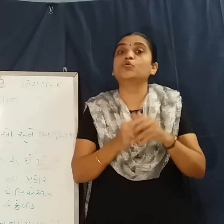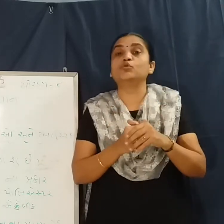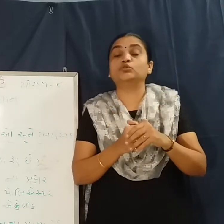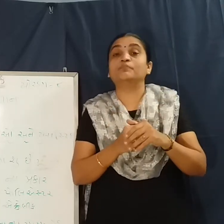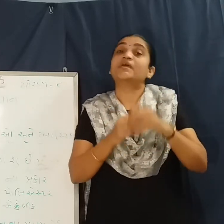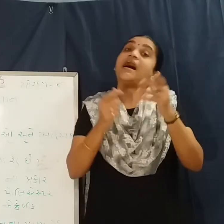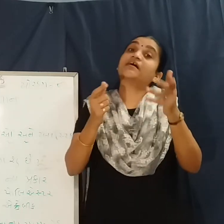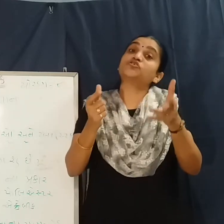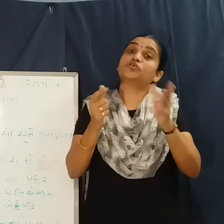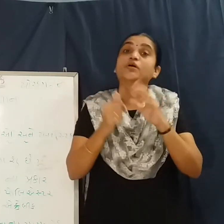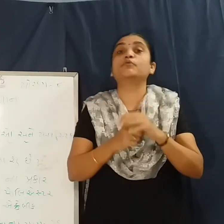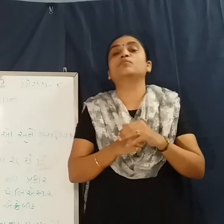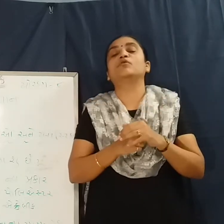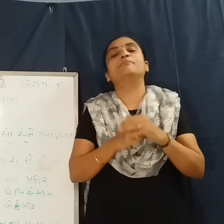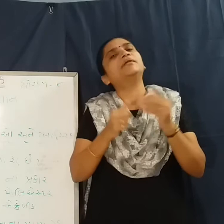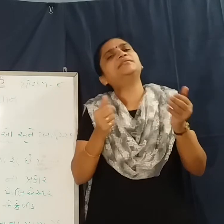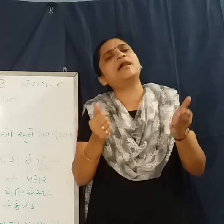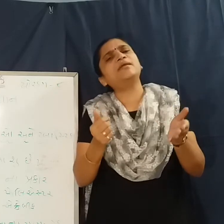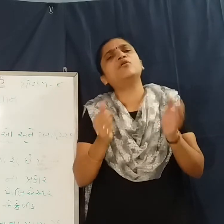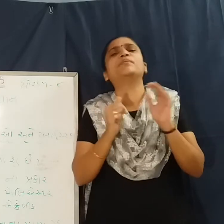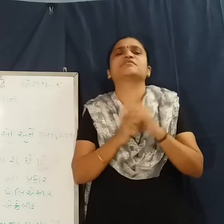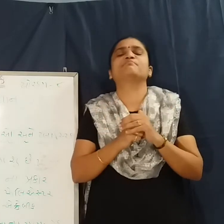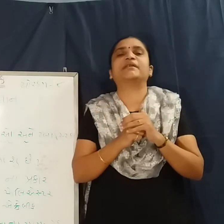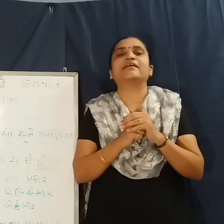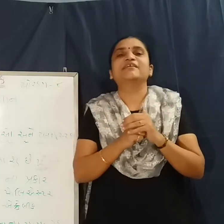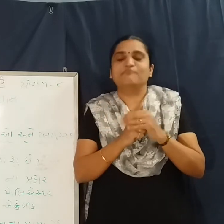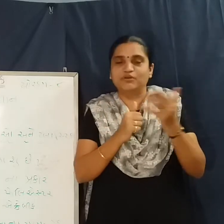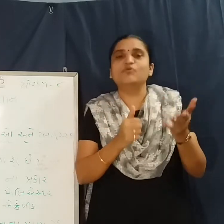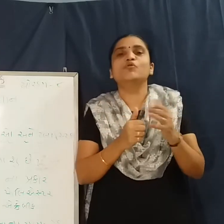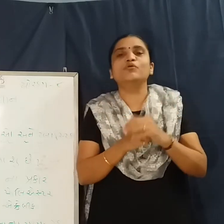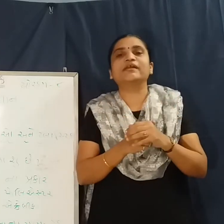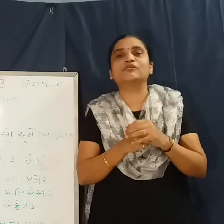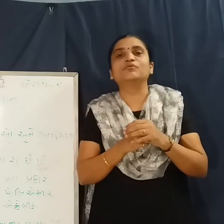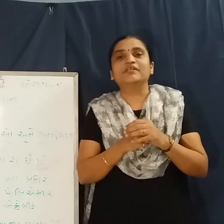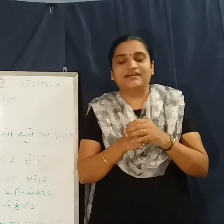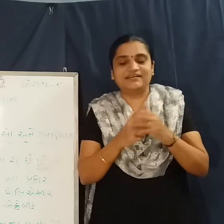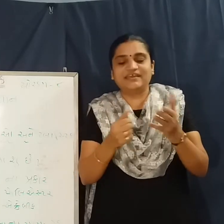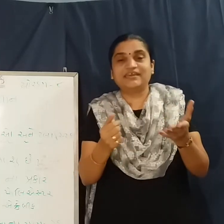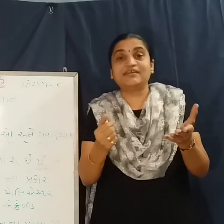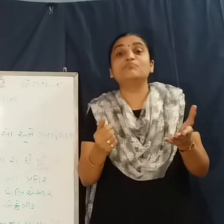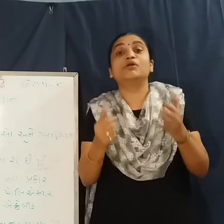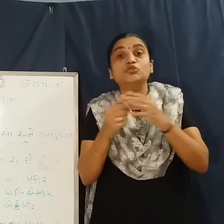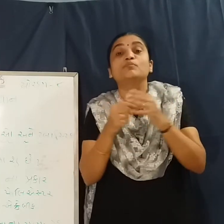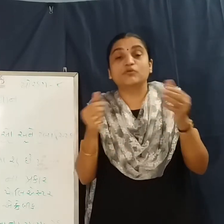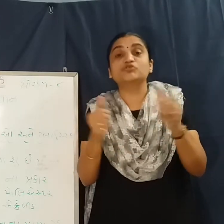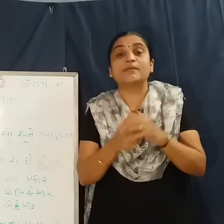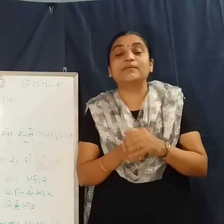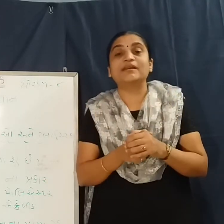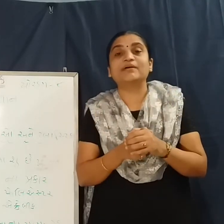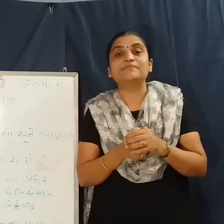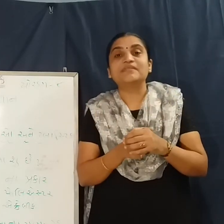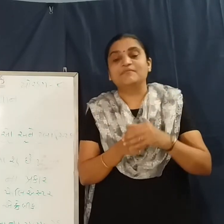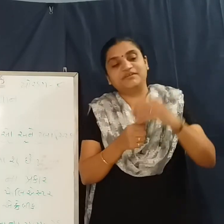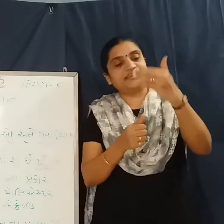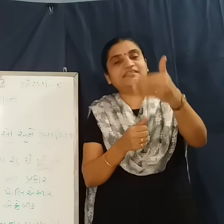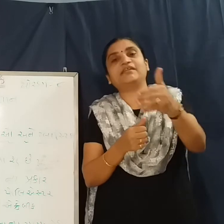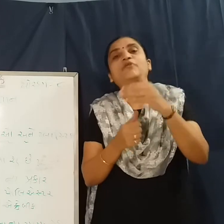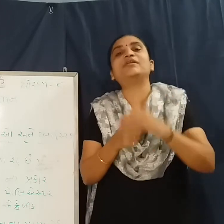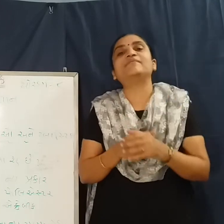મોંઘું હતું, આકર્ષક કપડું બહુ, બધાને બહુ પસંદ પડે પણ મોંઘું એટલું અને મળતું પણ ઓછા પ્રમાણમાં, પણ જ્યારથી રેયોન આવી